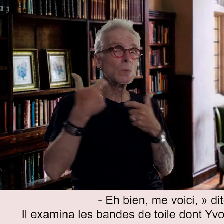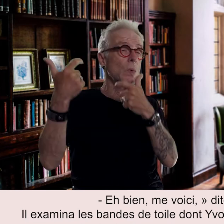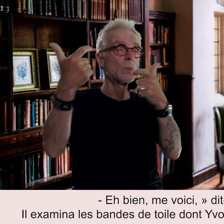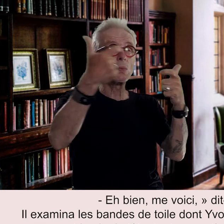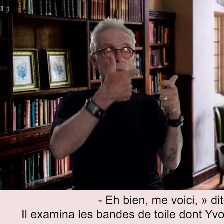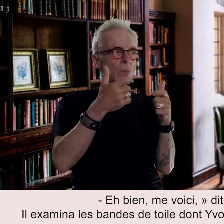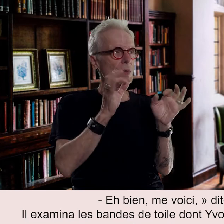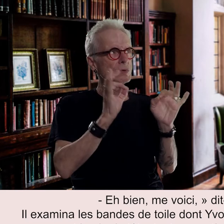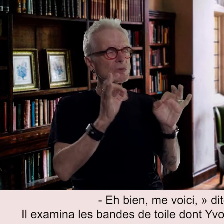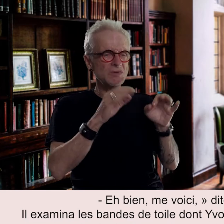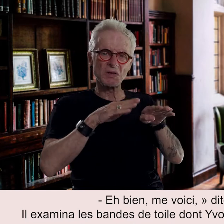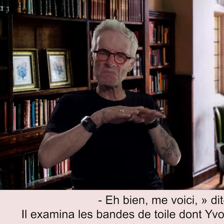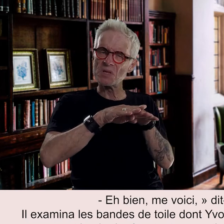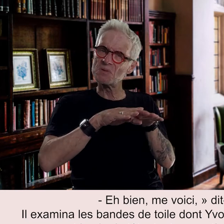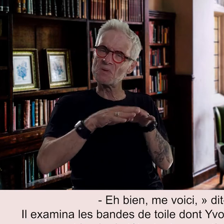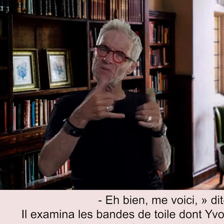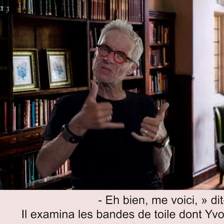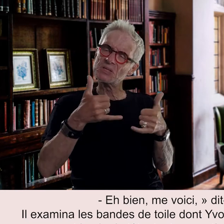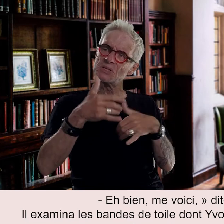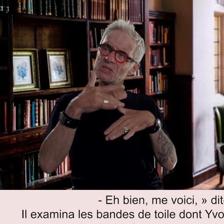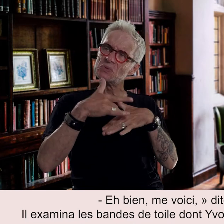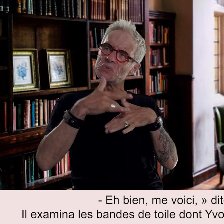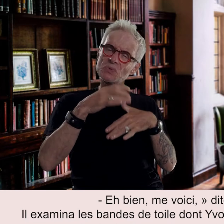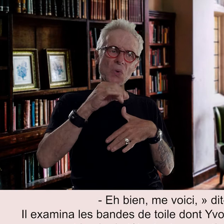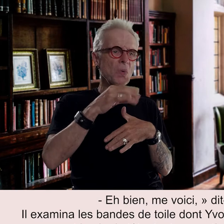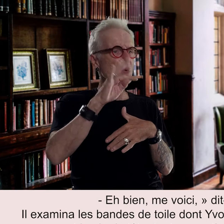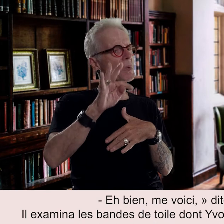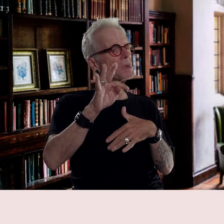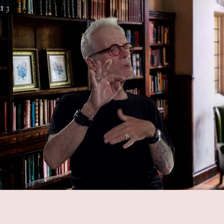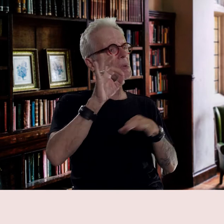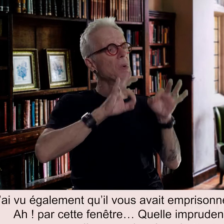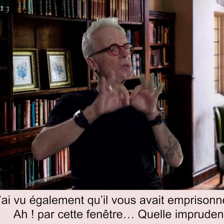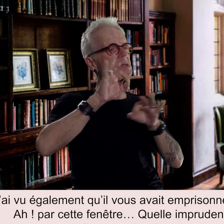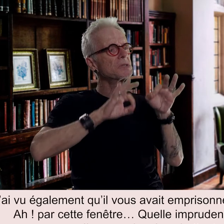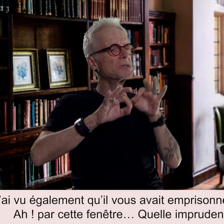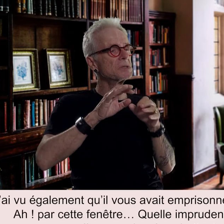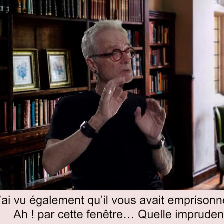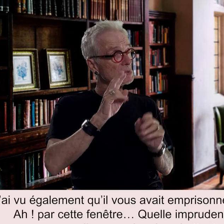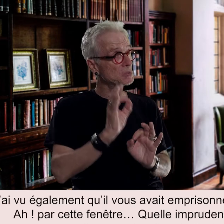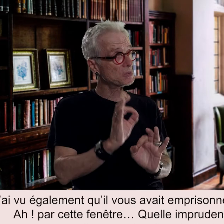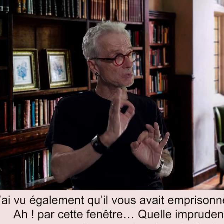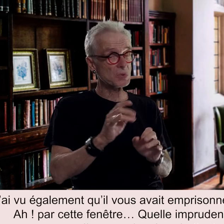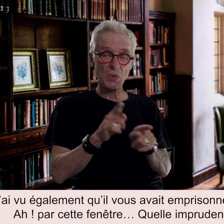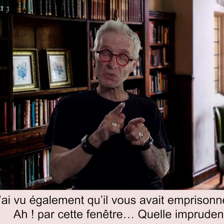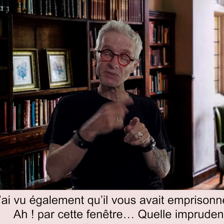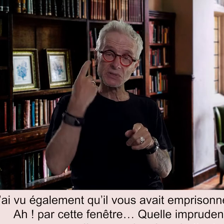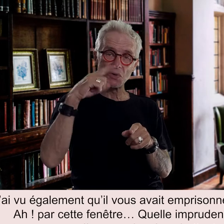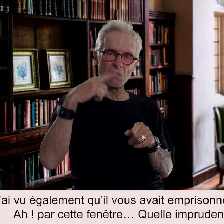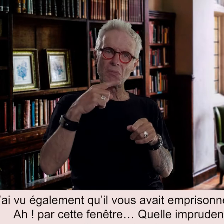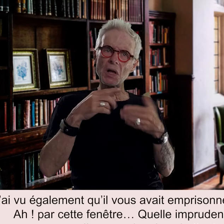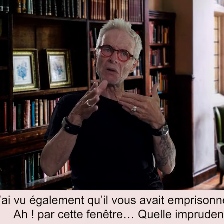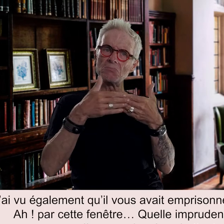« C'est donc là les moyens que l'on emploie. Le comte d'Orinie, n'est-ce pas ? J'ai vu également qu'elle vous avait emprisonné.